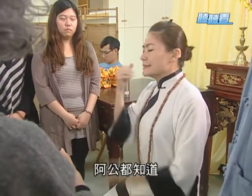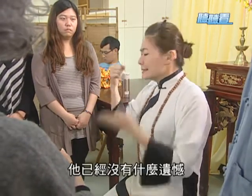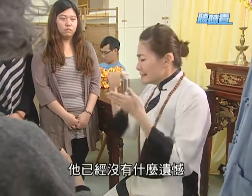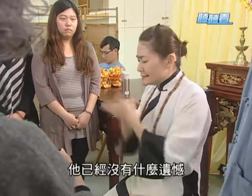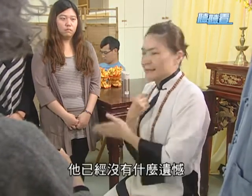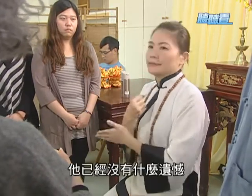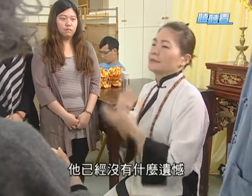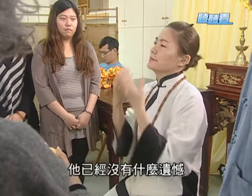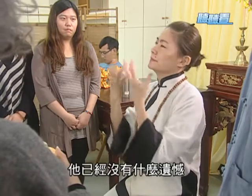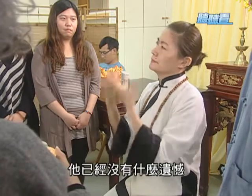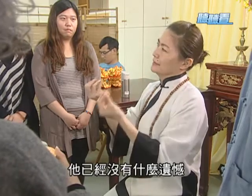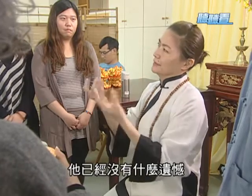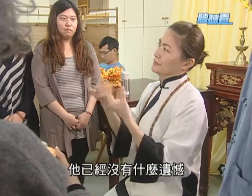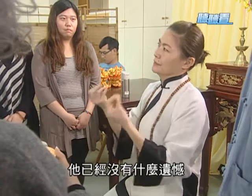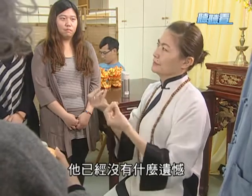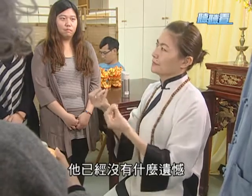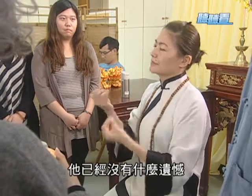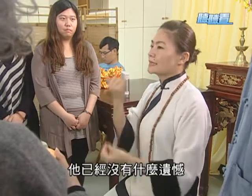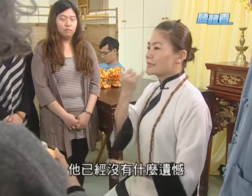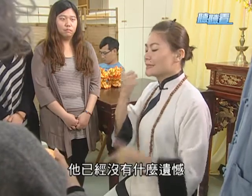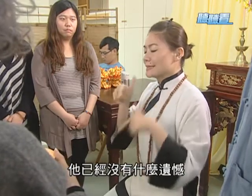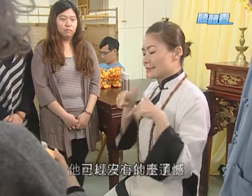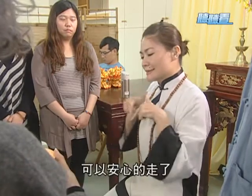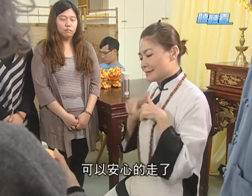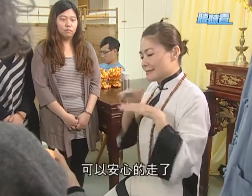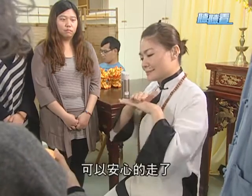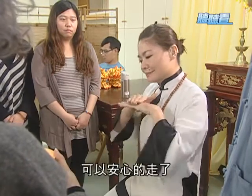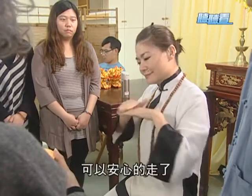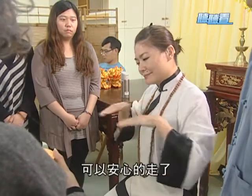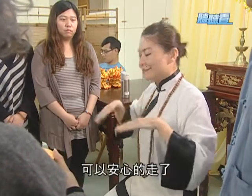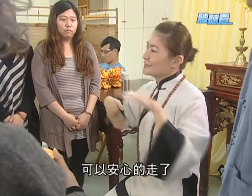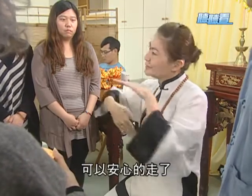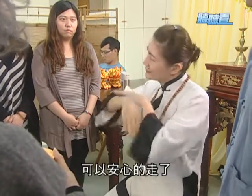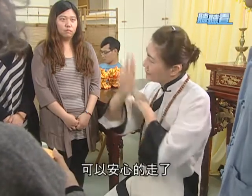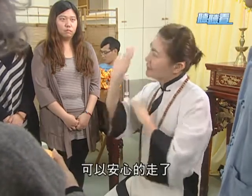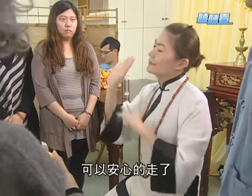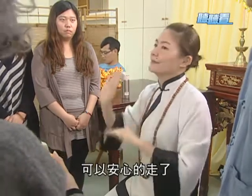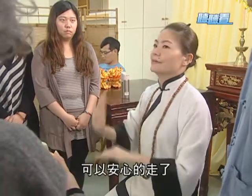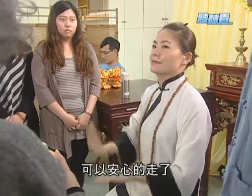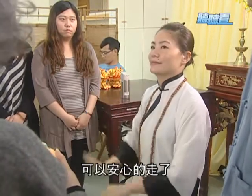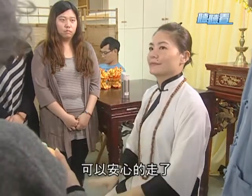经没有什么遗憾，可以安心的走